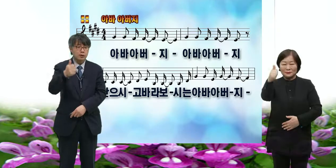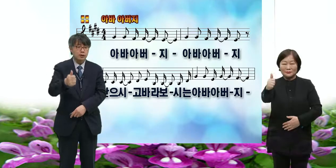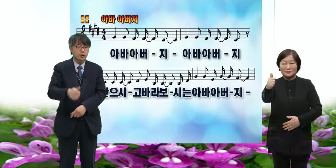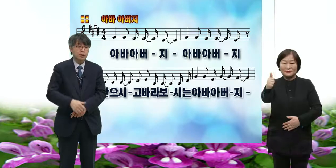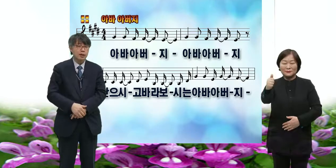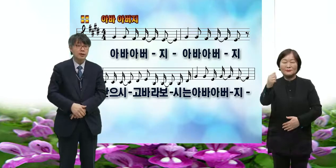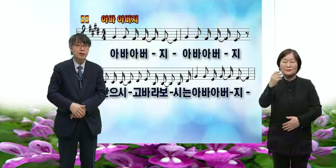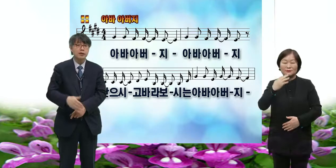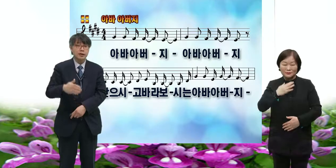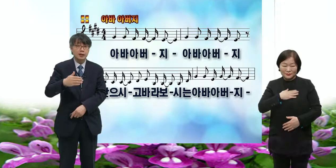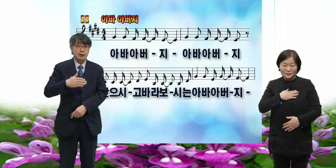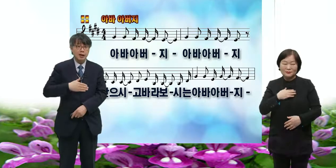아버지 나를